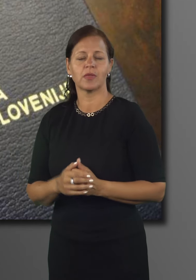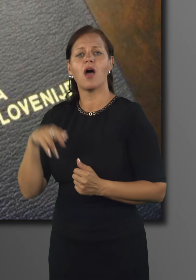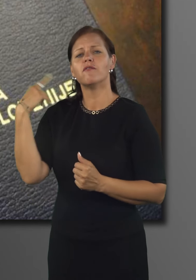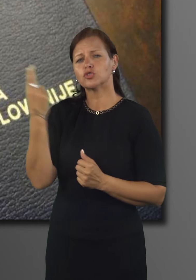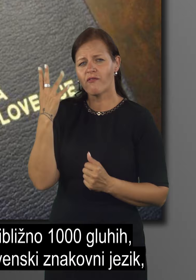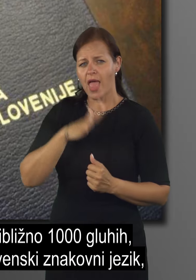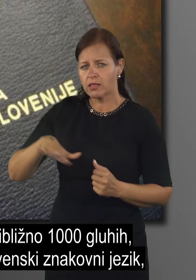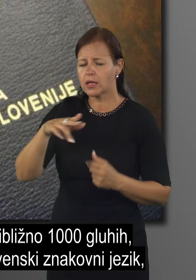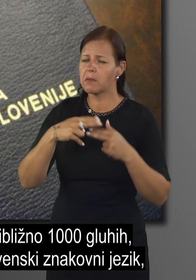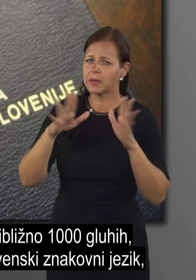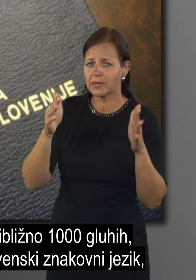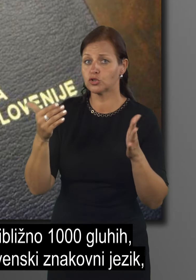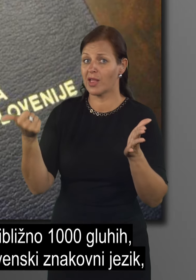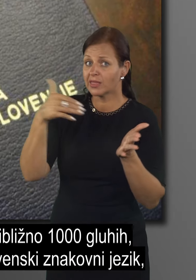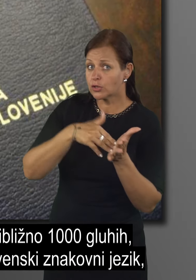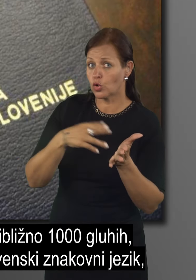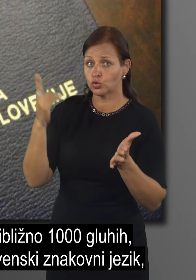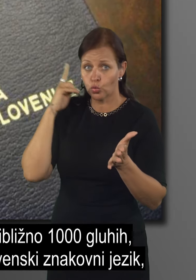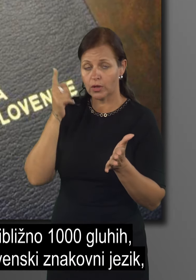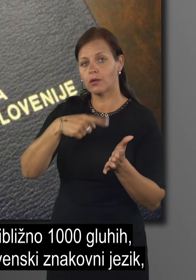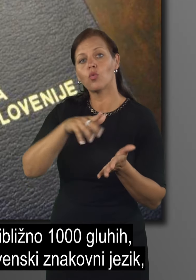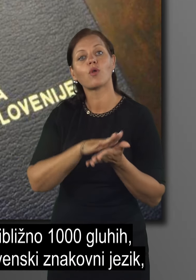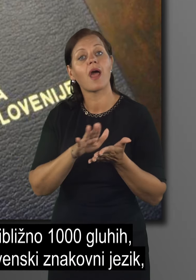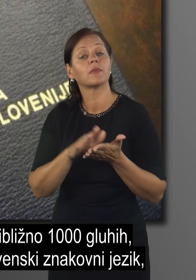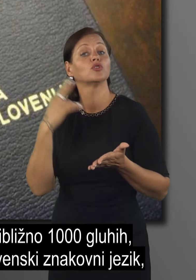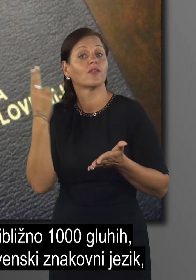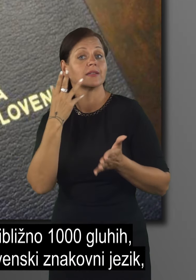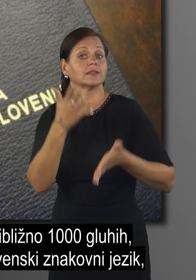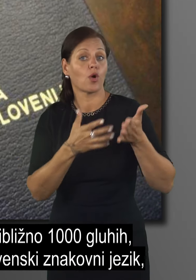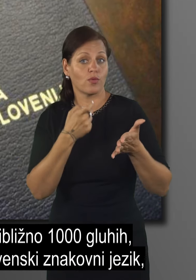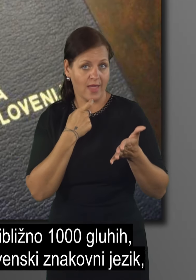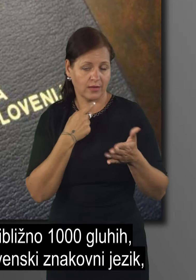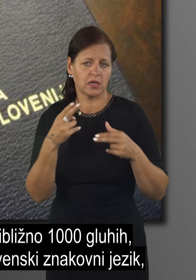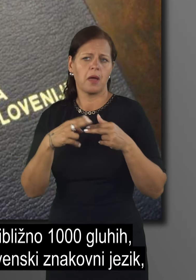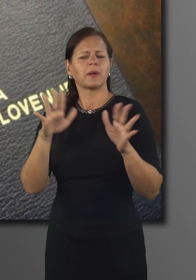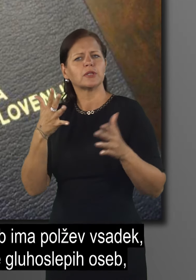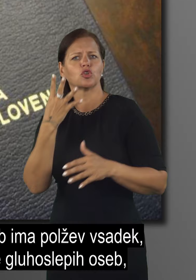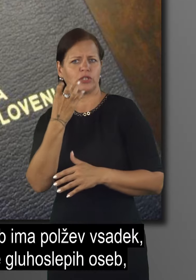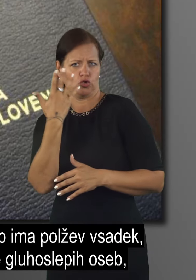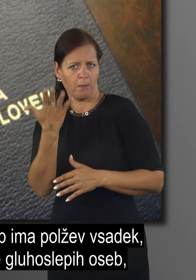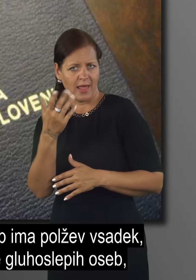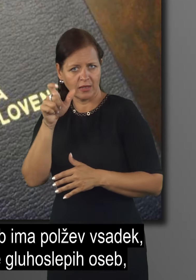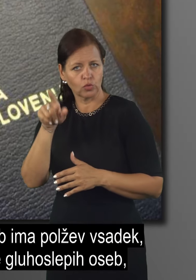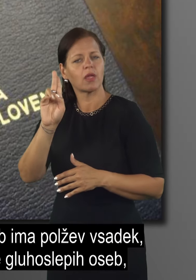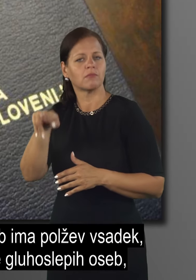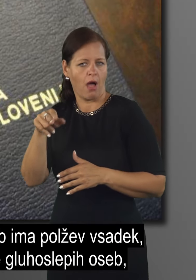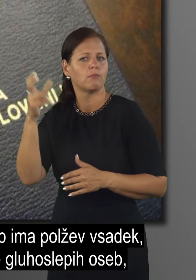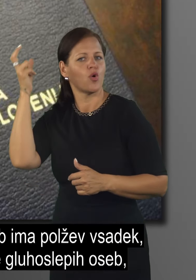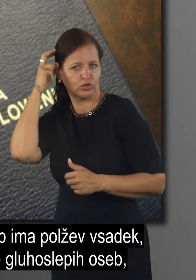V Sloveniji je približno 1000 gluhih, ki uporabljajo slovenski znakovni jezik. Približno 450 oseb ima polžev